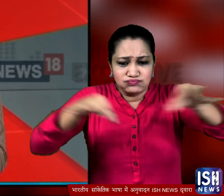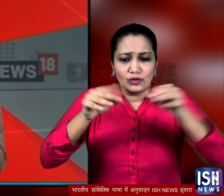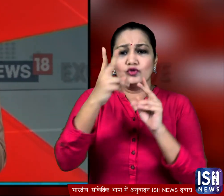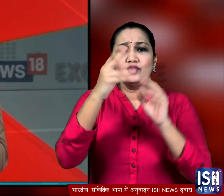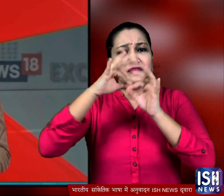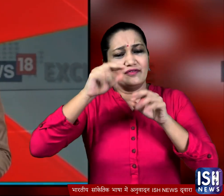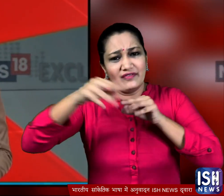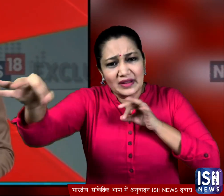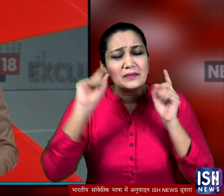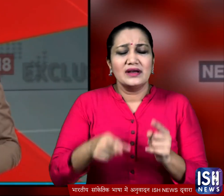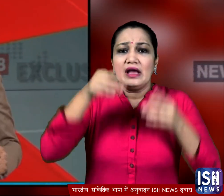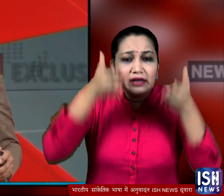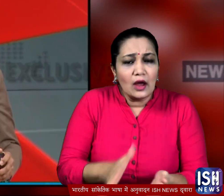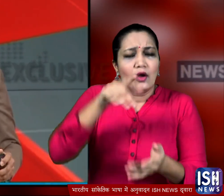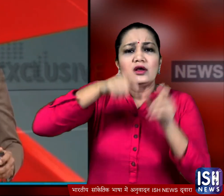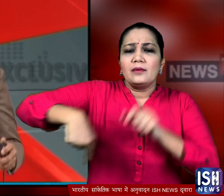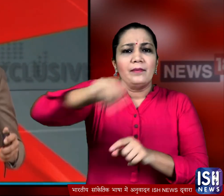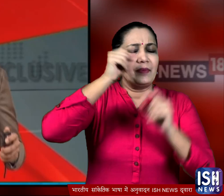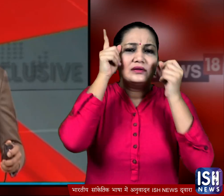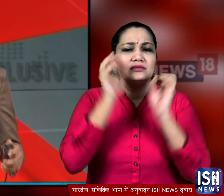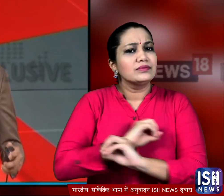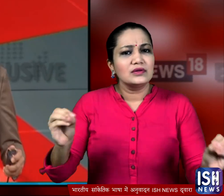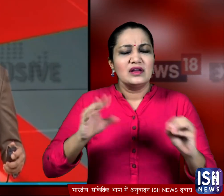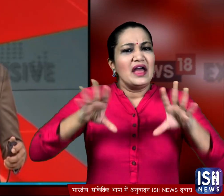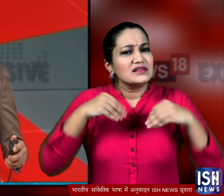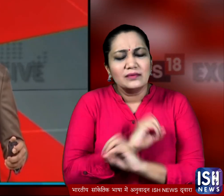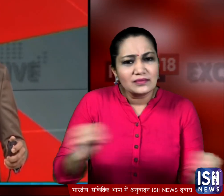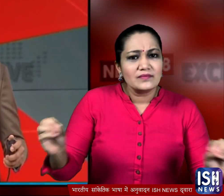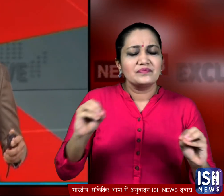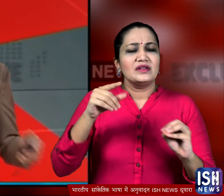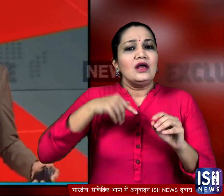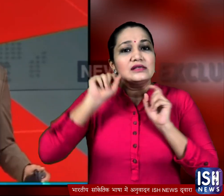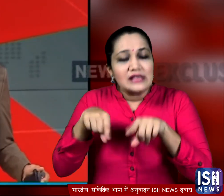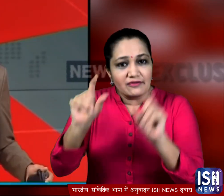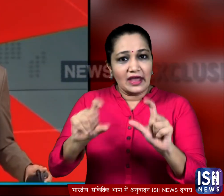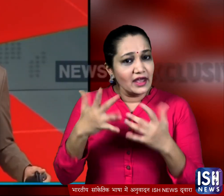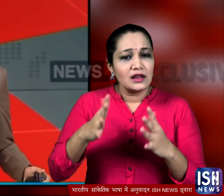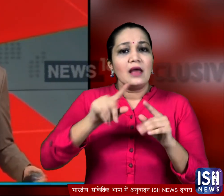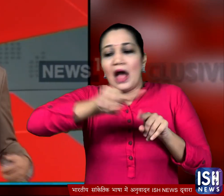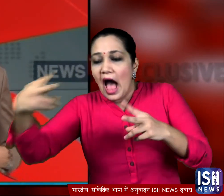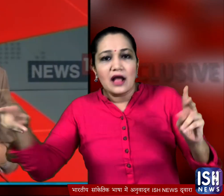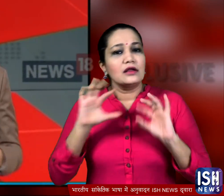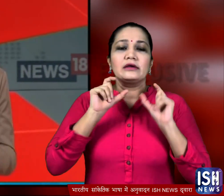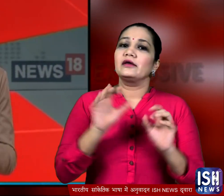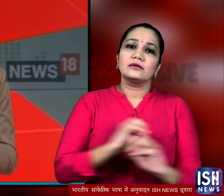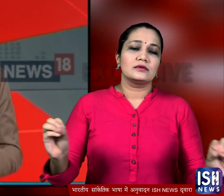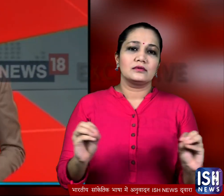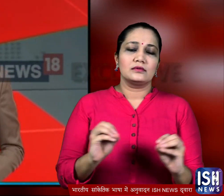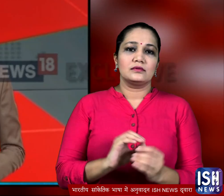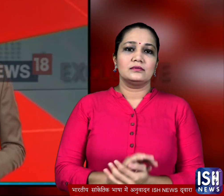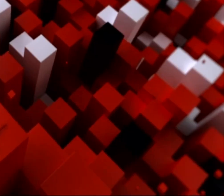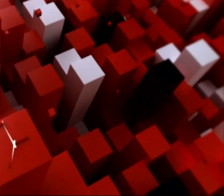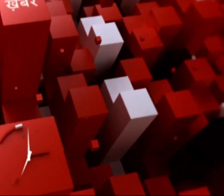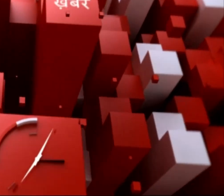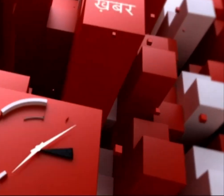की दूरी रखना जरूरी है, लेकिन अब भी कुछ लोग मानने को तैयार नहीं है। ऐसे लोगों को ना अपनी फिक्र है और ना ही अपने आसपास के लोगों की।